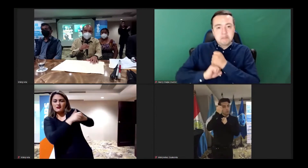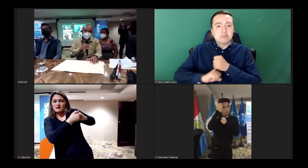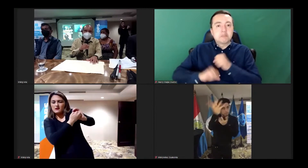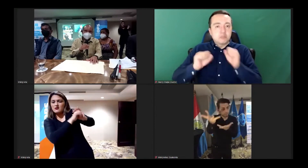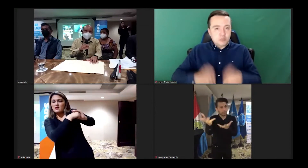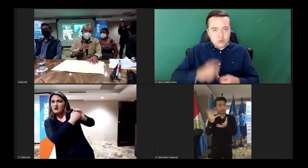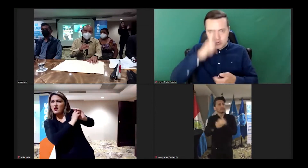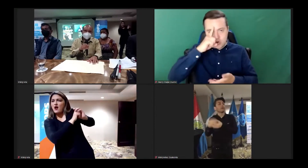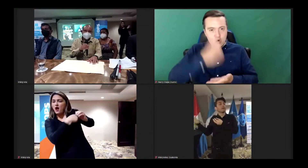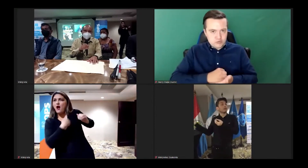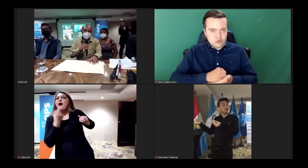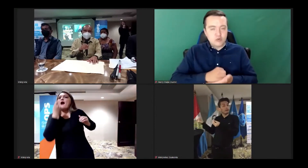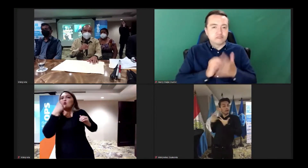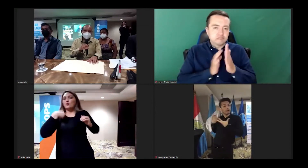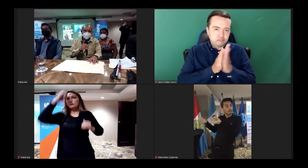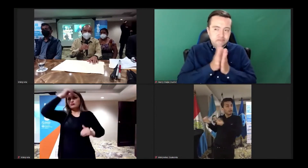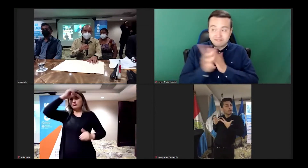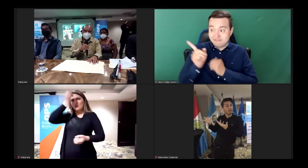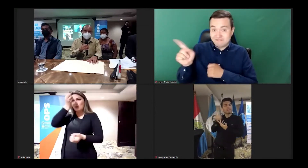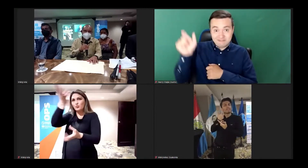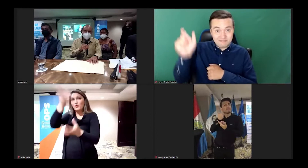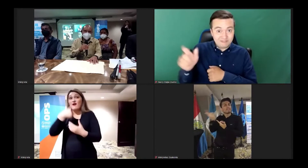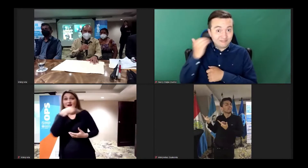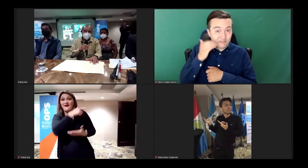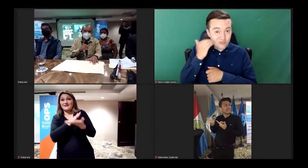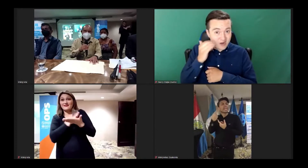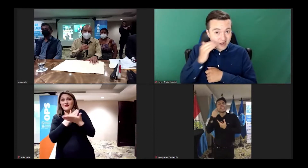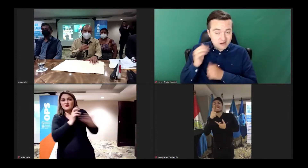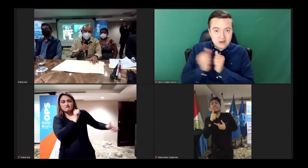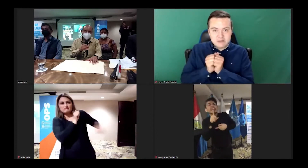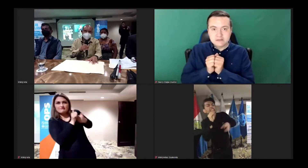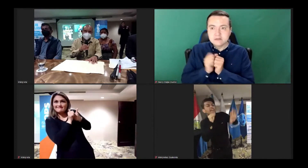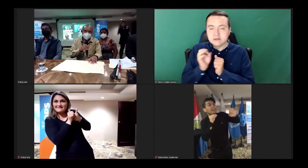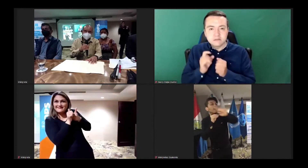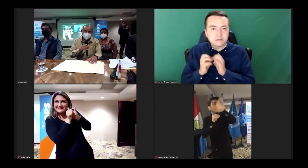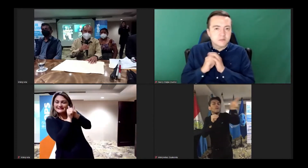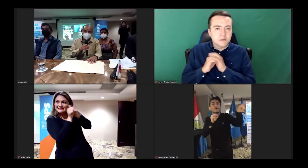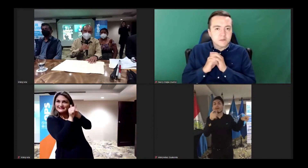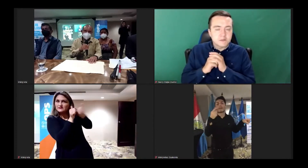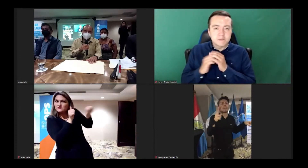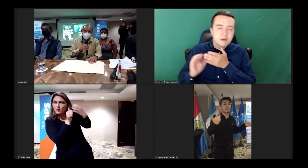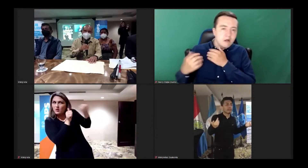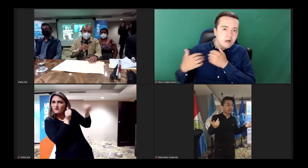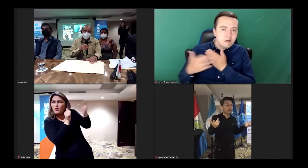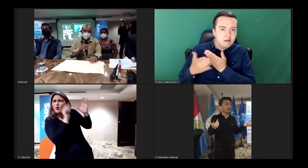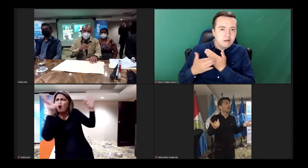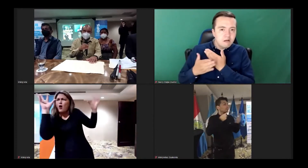Ella me transmite lo que se dice, quién habla, lo que sucede, etcétera.